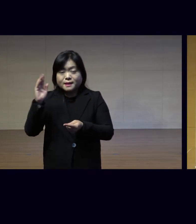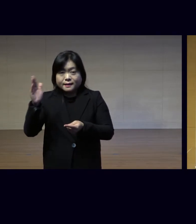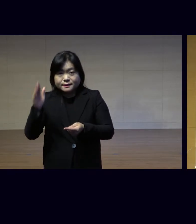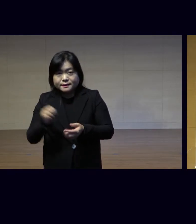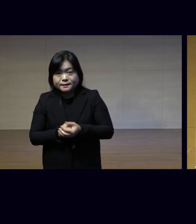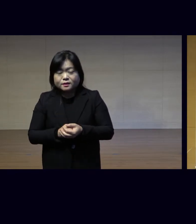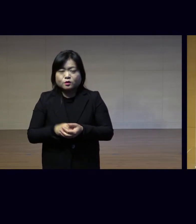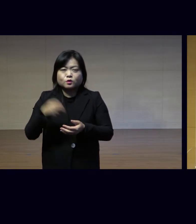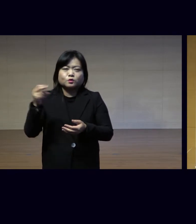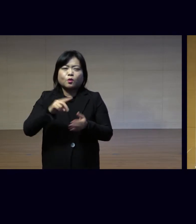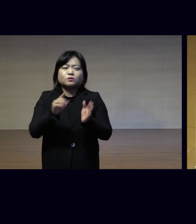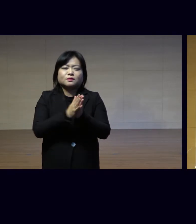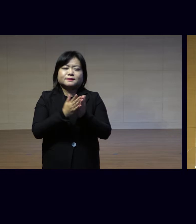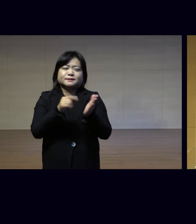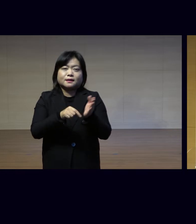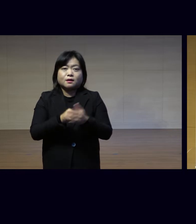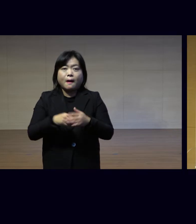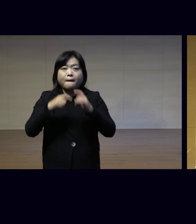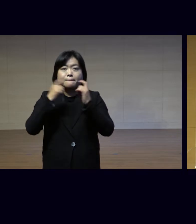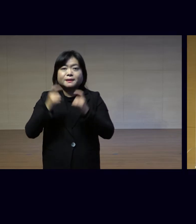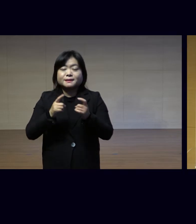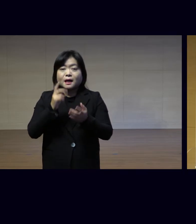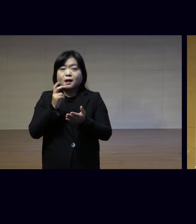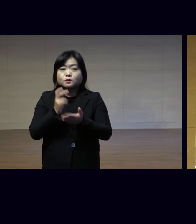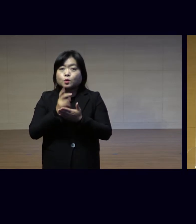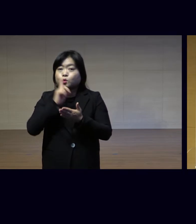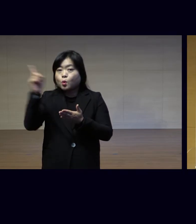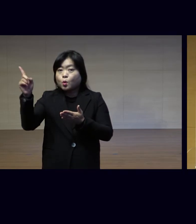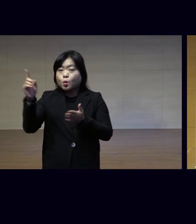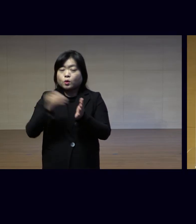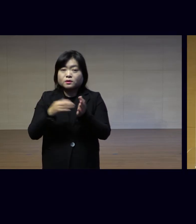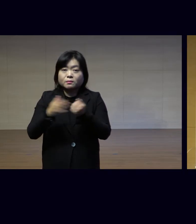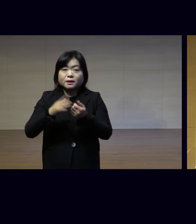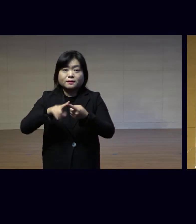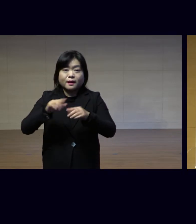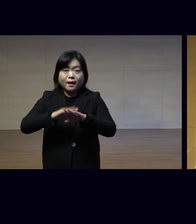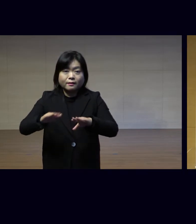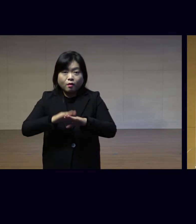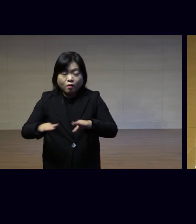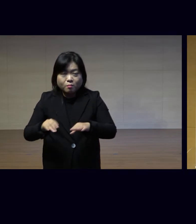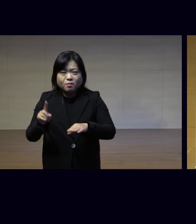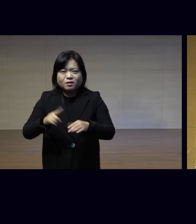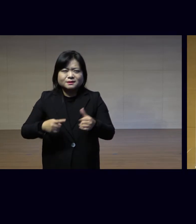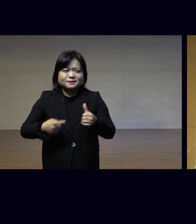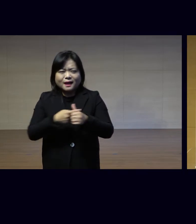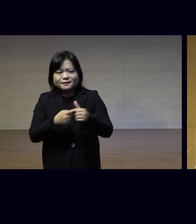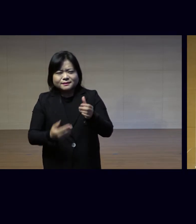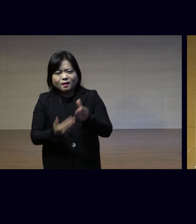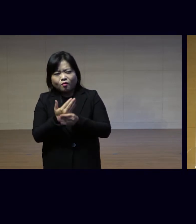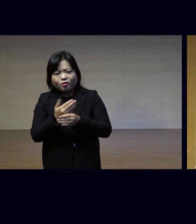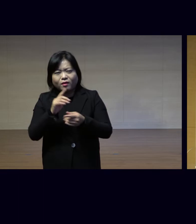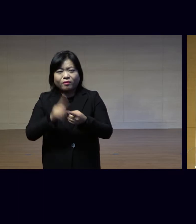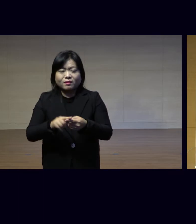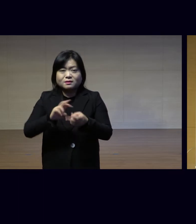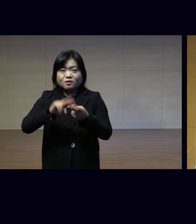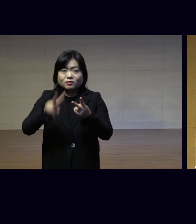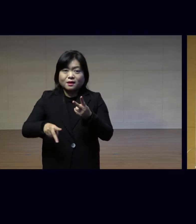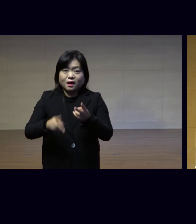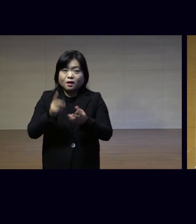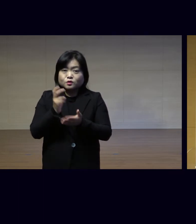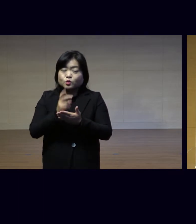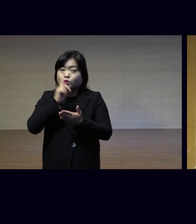어떤 책에서는 민사 소송에 걸려서 그거 한 얘기, 또 어떤 거는 살인 사건 난 형사 소송 얘기,